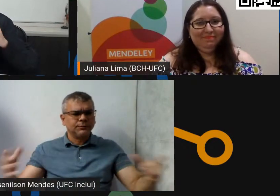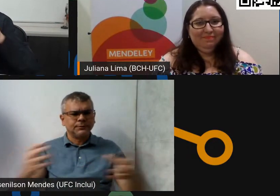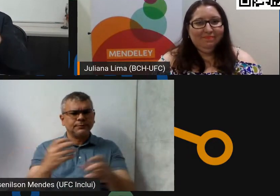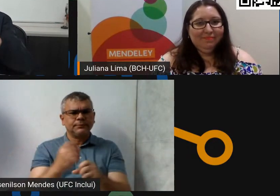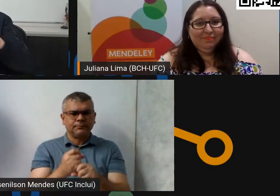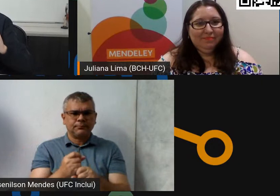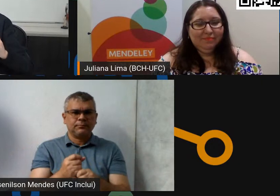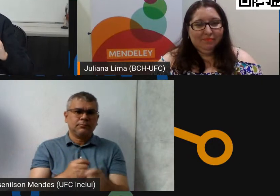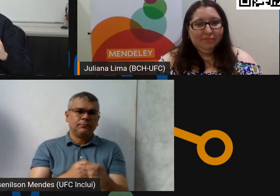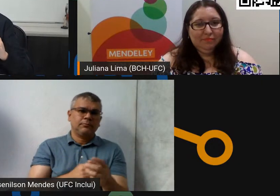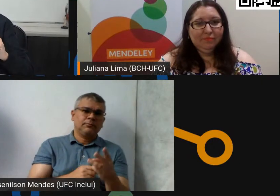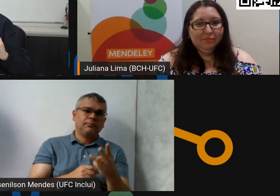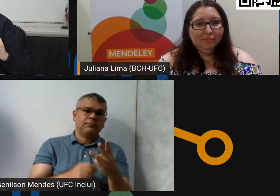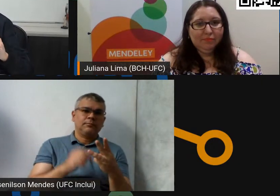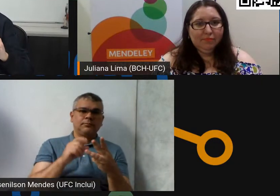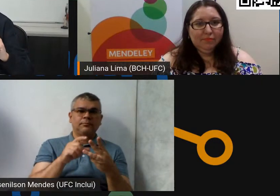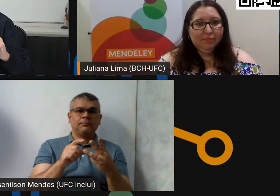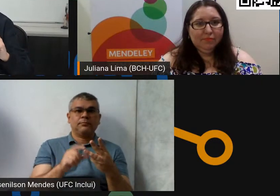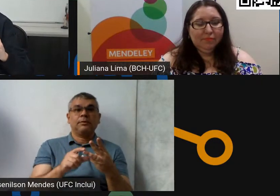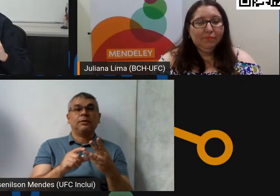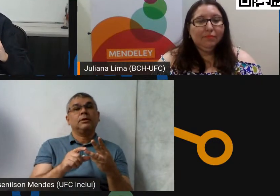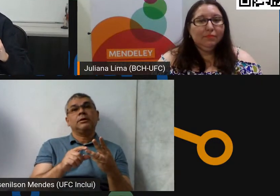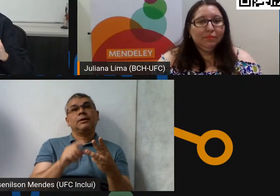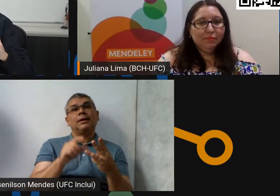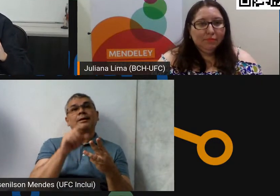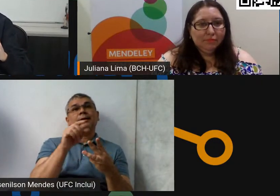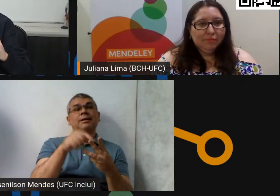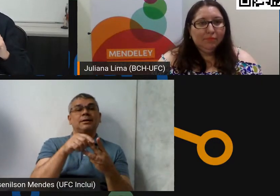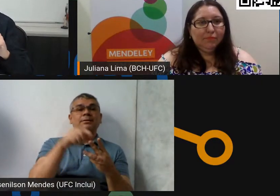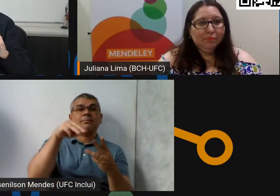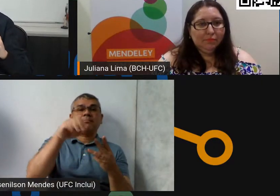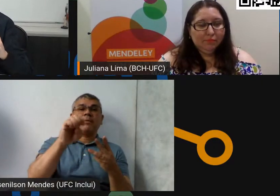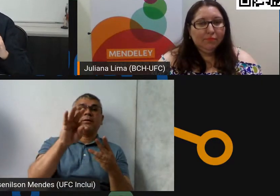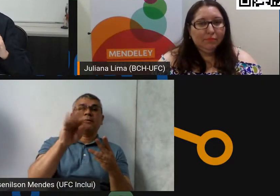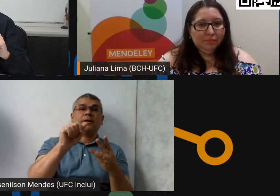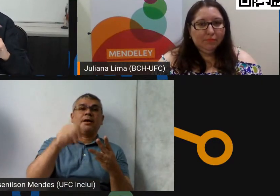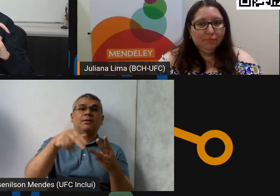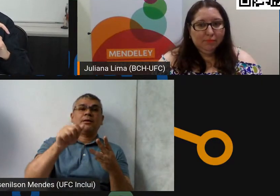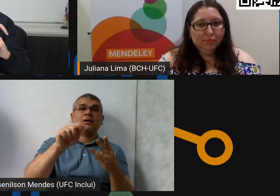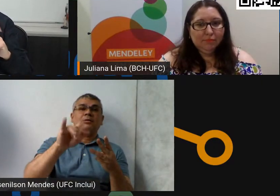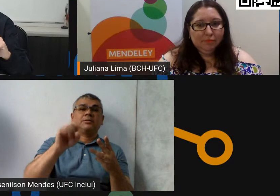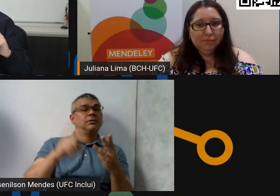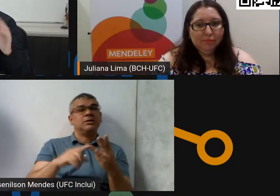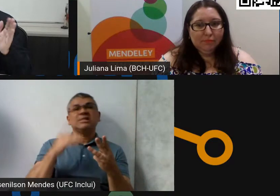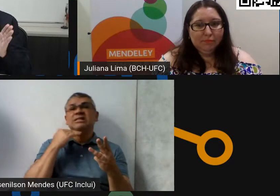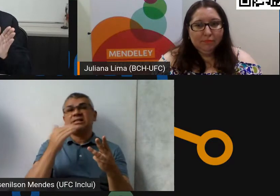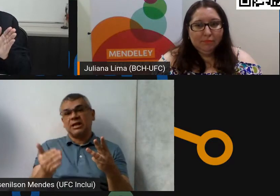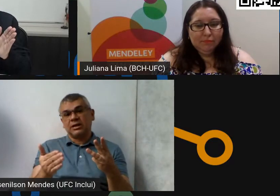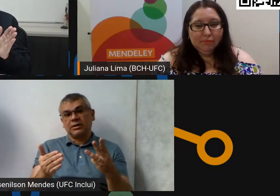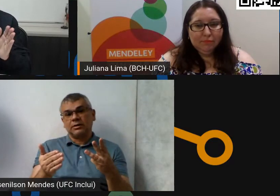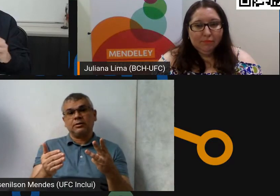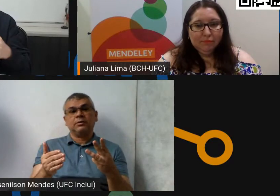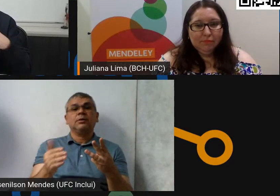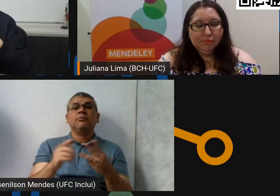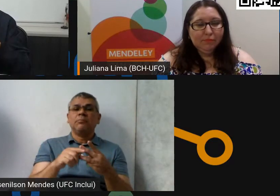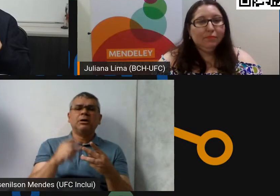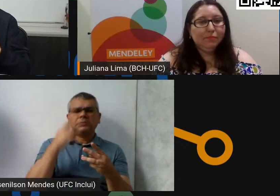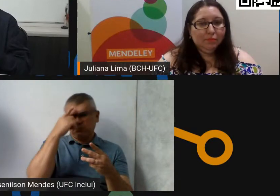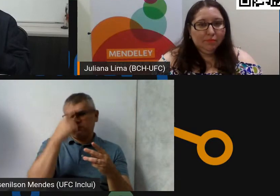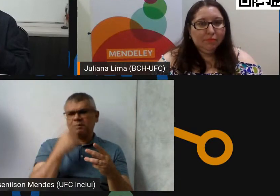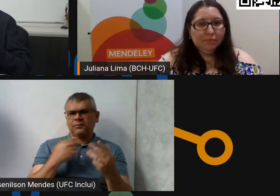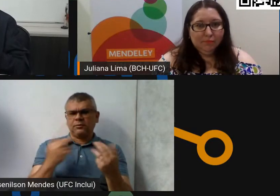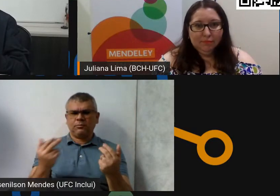sistemática com meta-análise e sem meta-análise é só a questão de análise de que dados considera. Mas as duas têm o mesmo perfil. Eu não